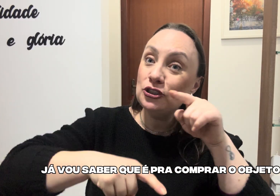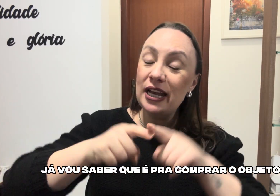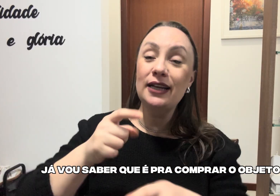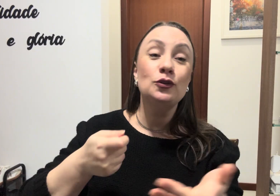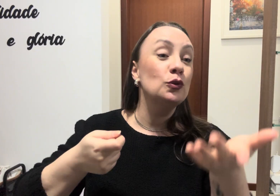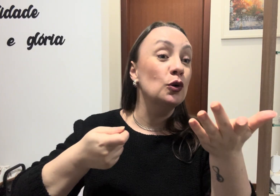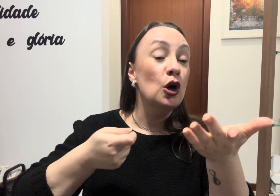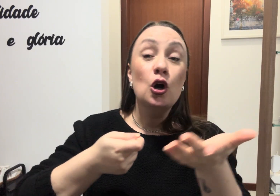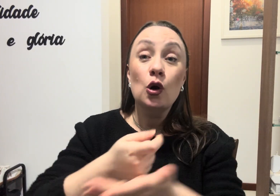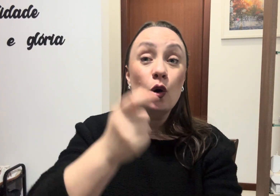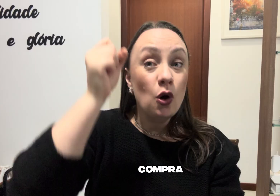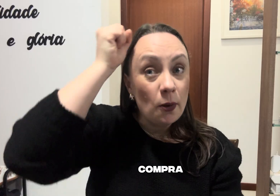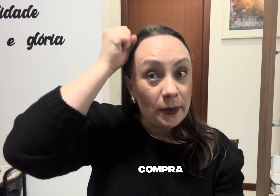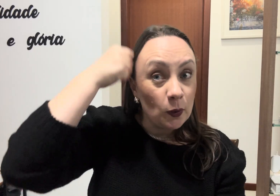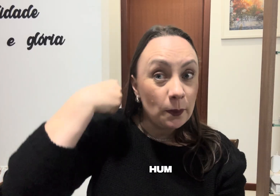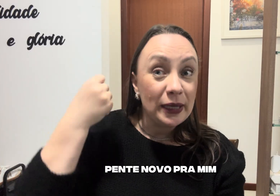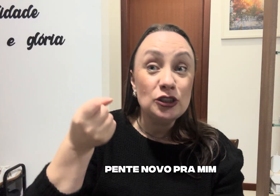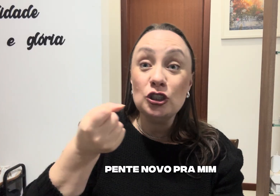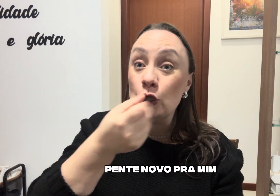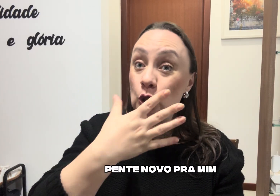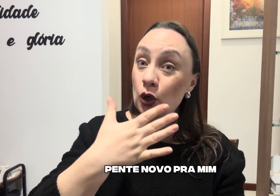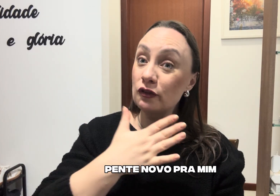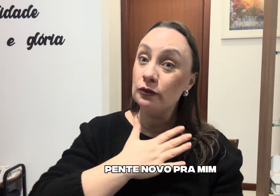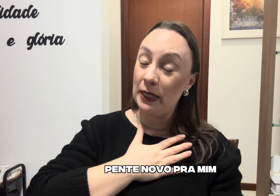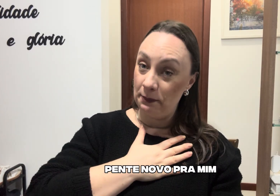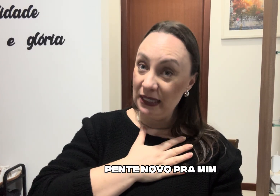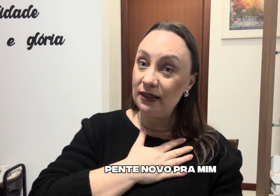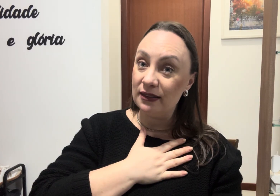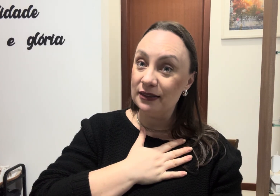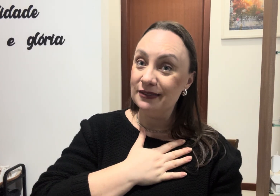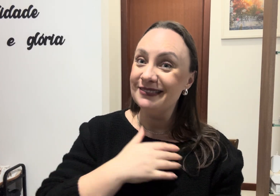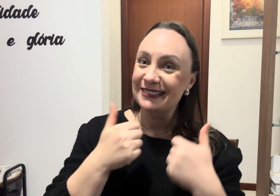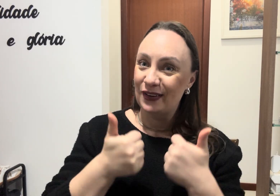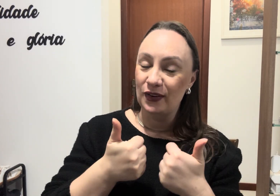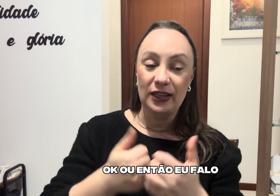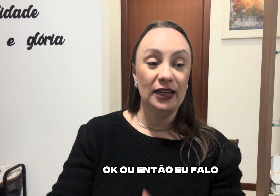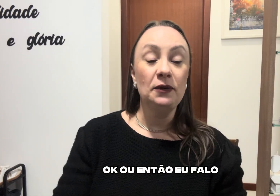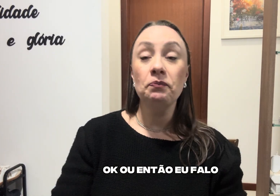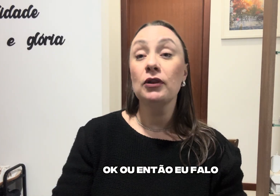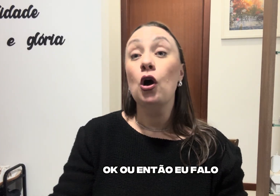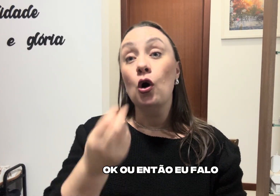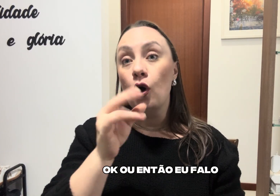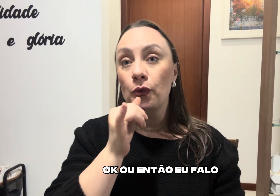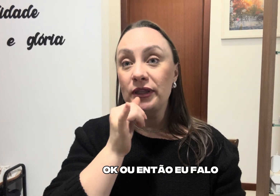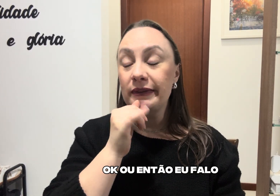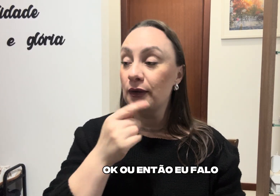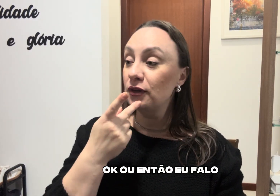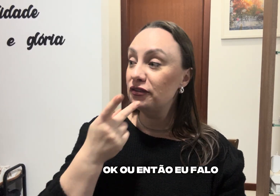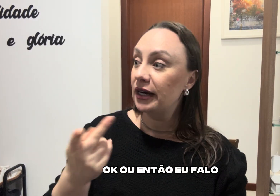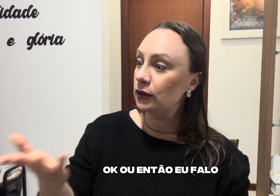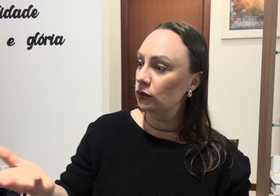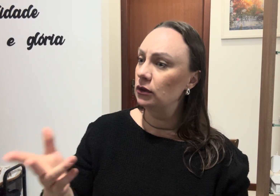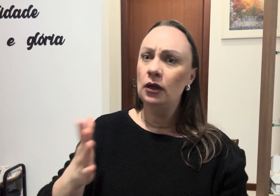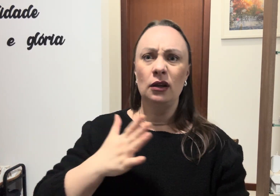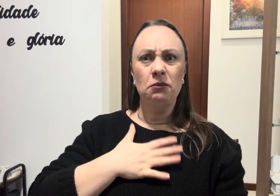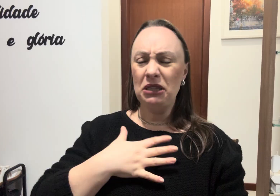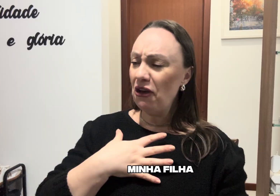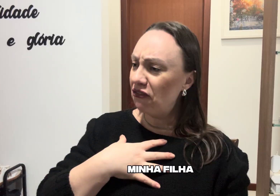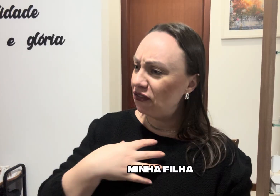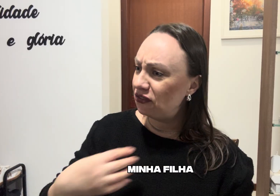objeto. Compra um pente novo para mim, ok? Ou então eu falo, minha